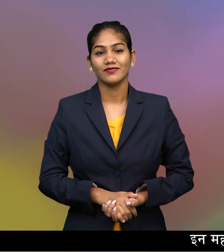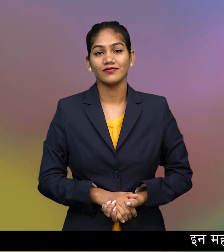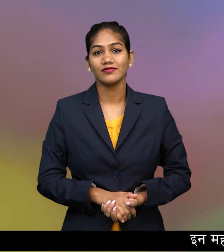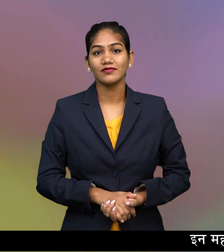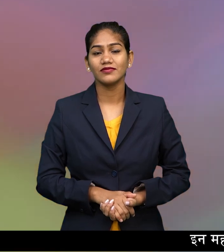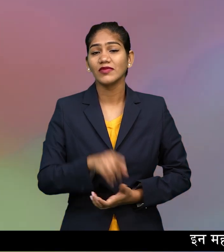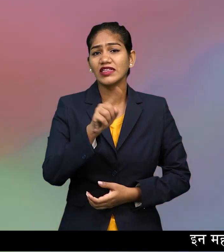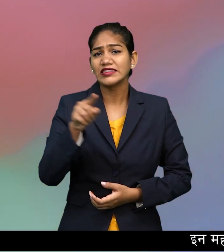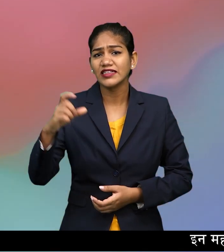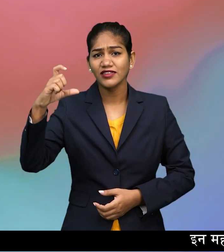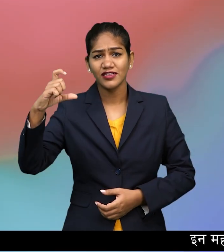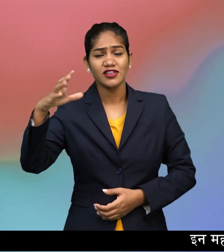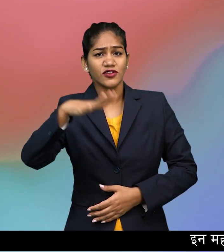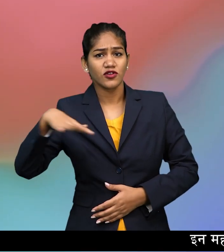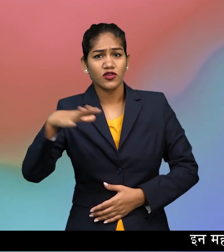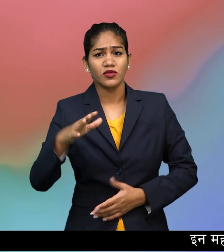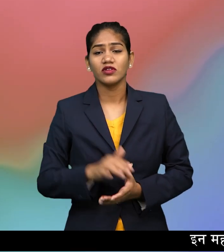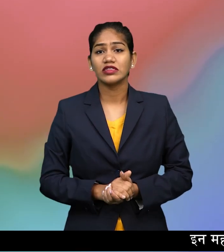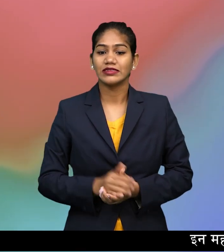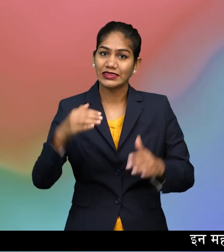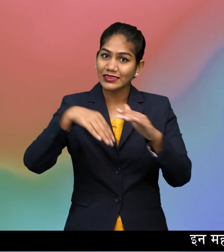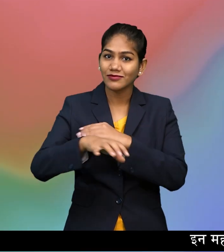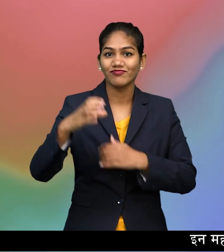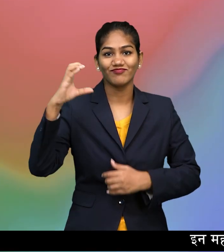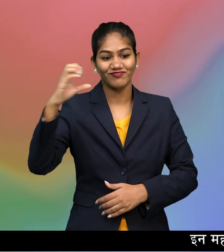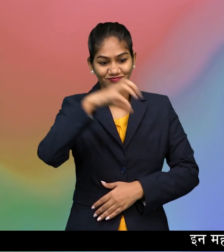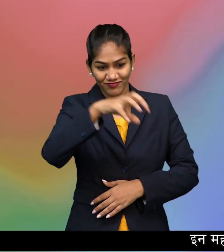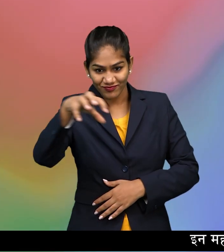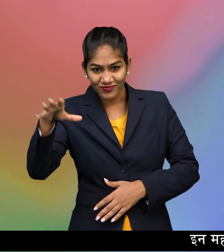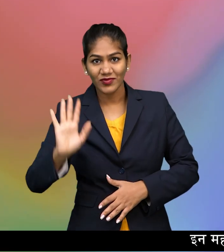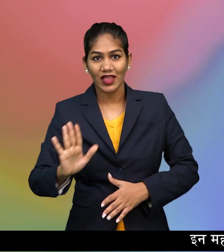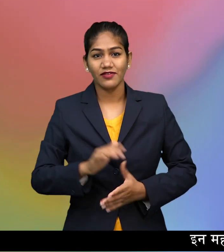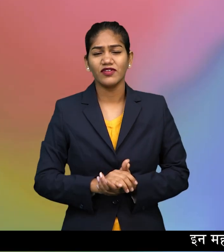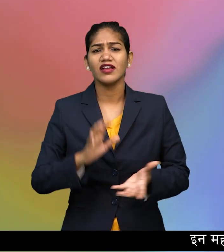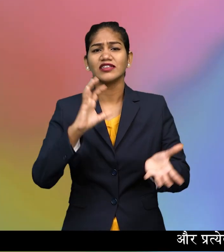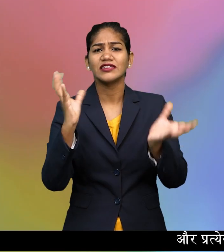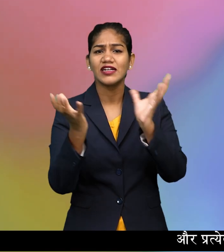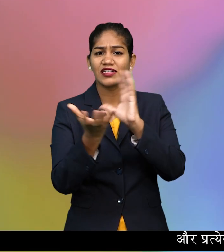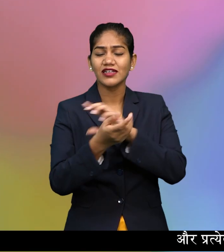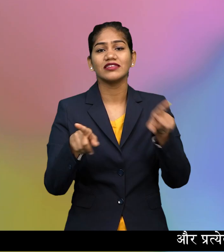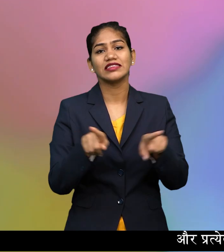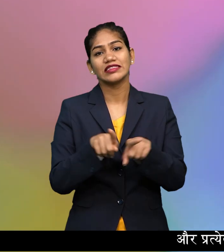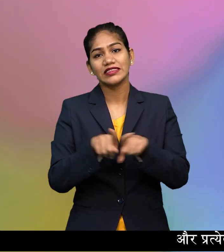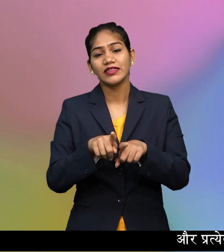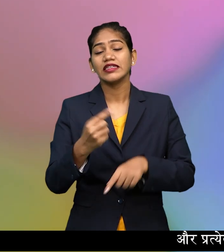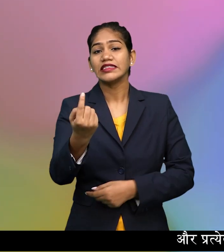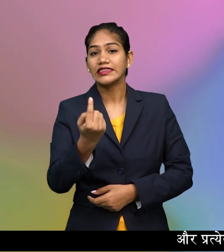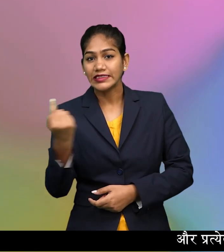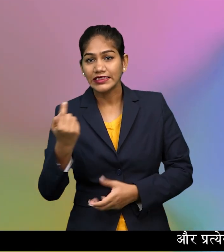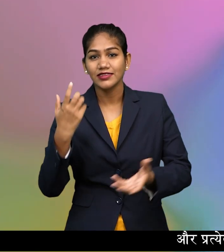इन महाद्वीपों में देशों के रूप में उपमहाद्वीप है और प्रत्येक देश की एक अलग आबादी